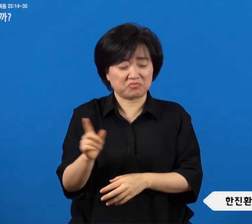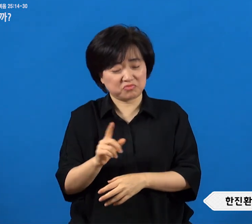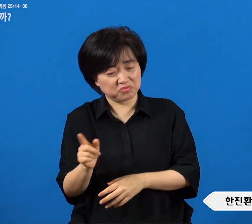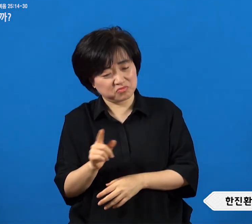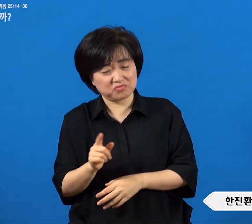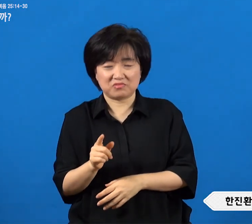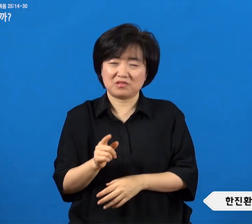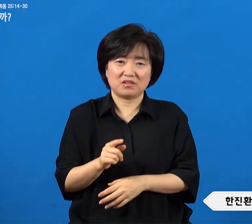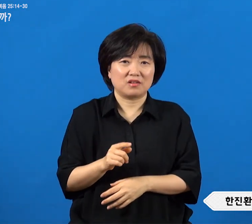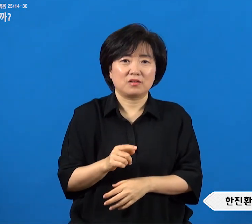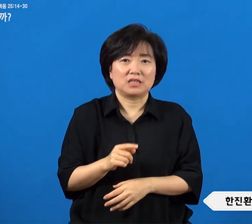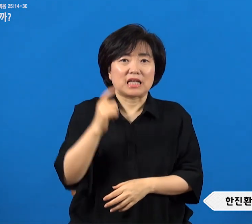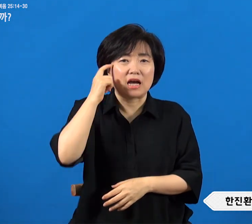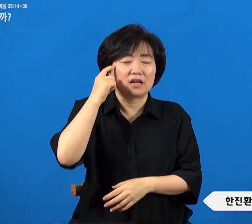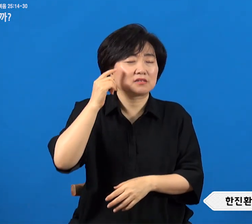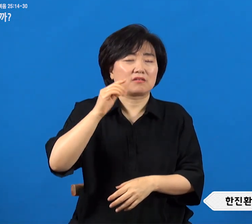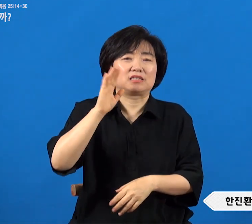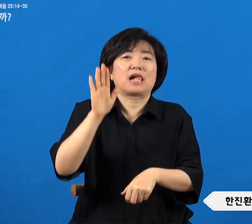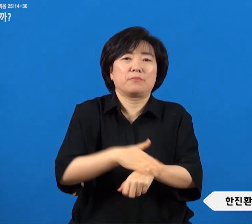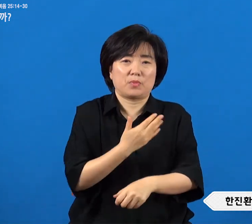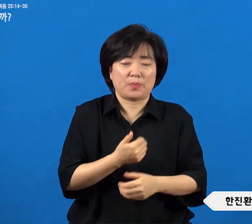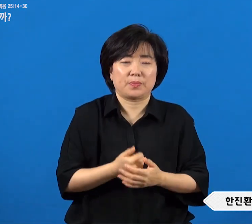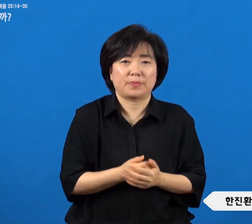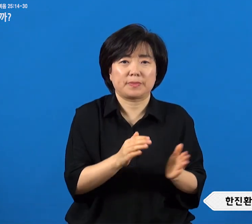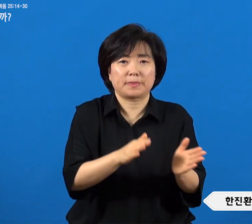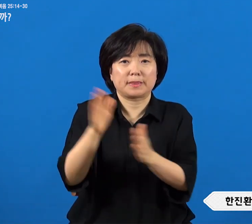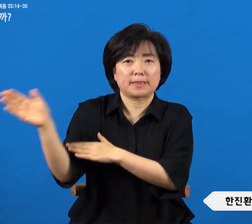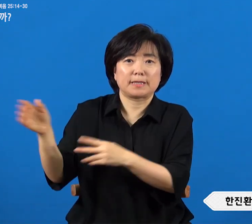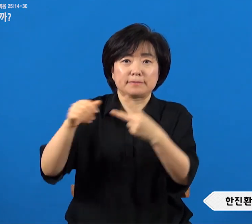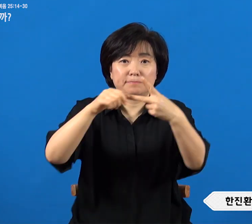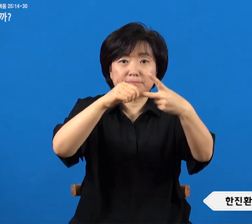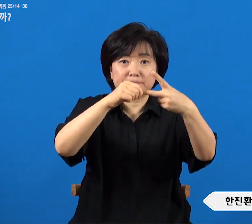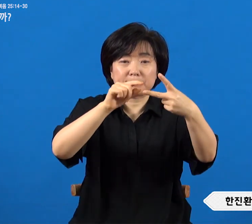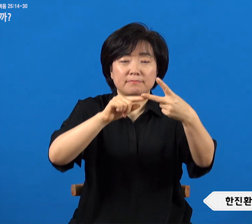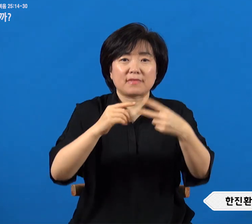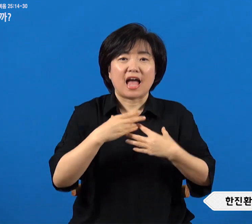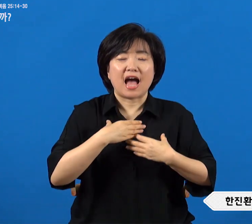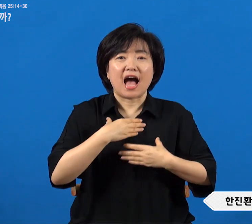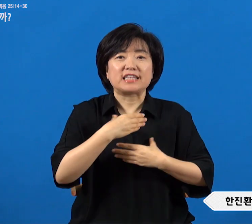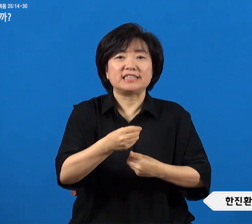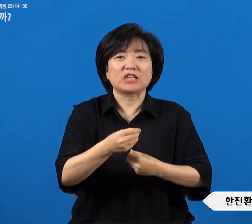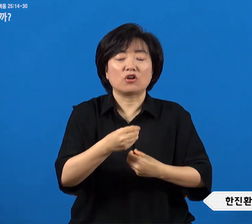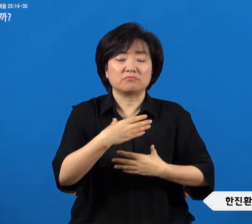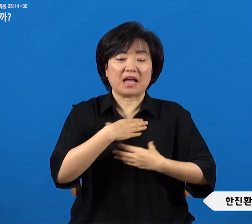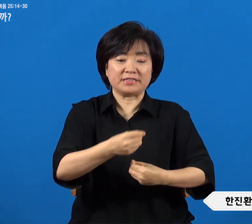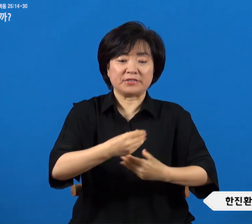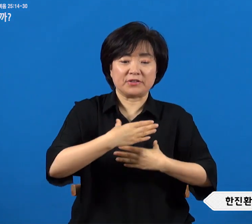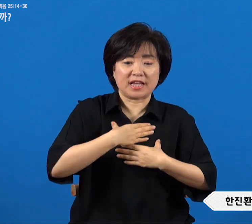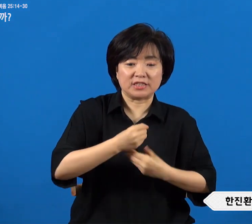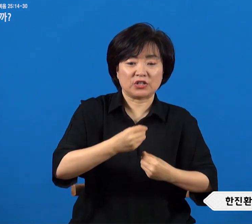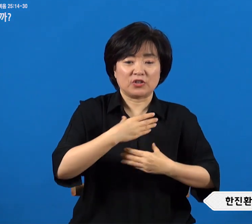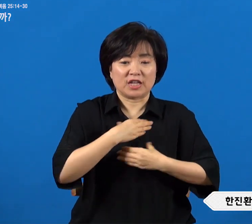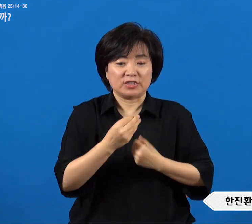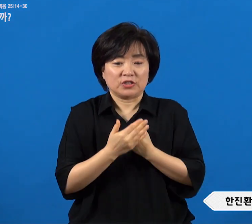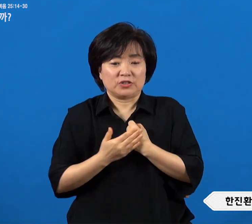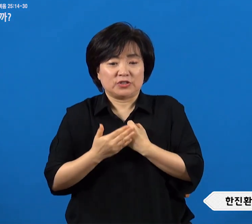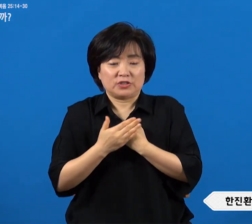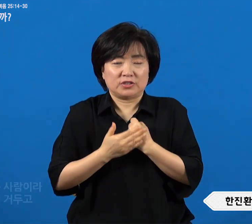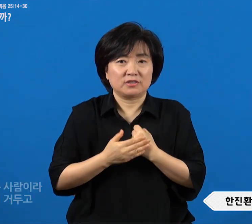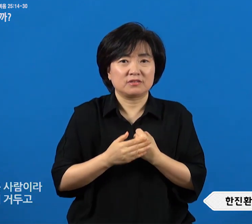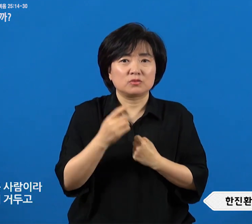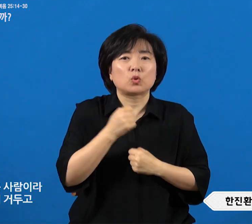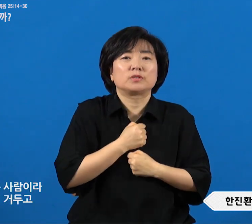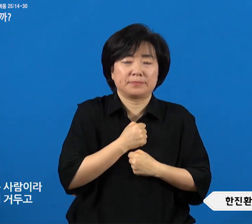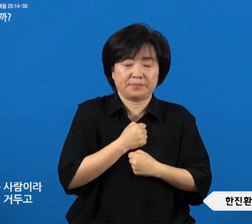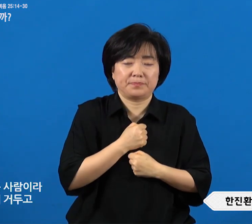잘못이라는 것입니다. 두 번째로는 안전제일주의를 조심해야 합니다. 24절부터